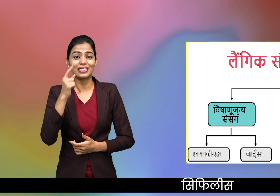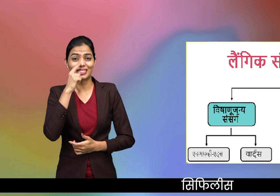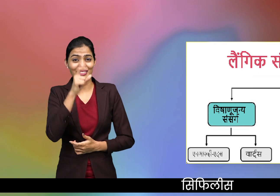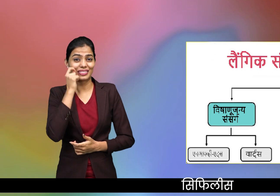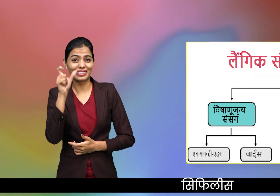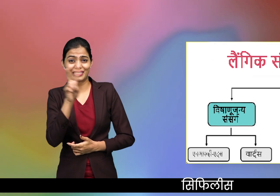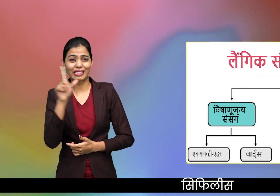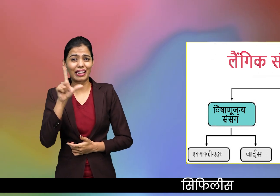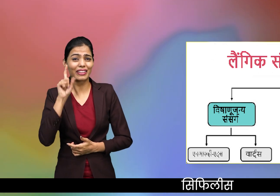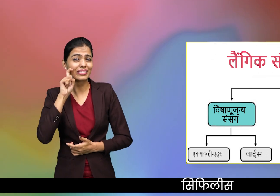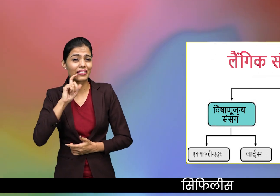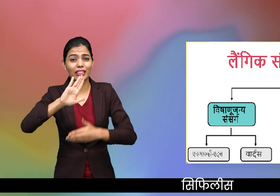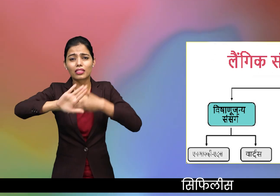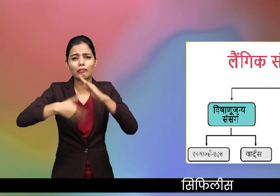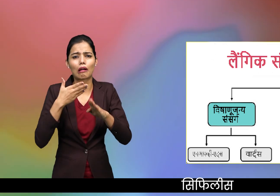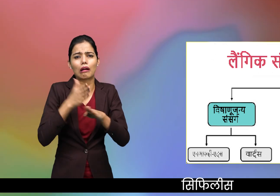सिफिलिस,